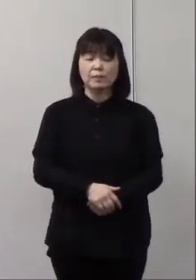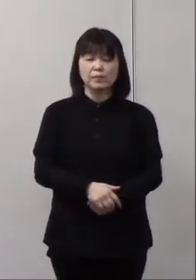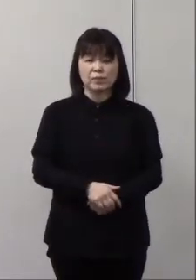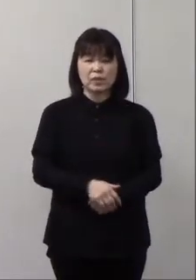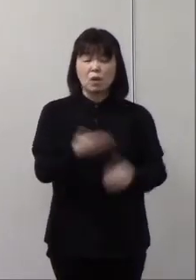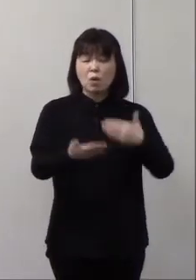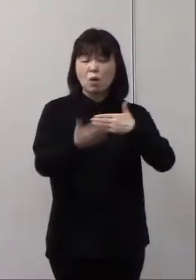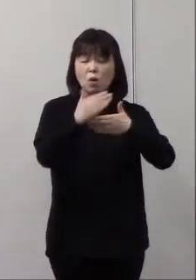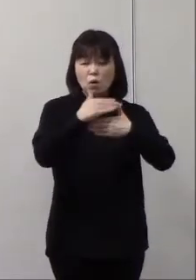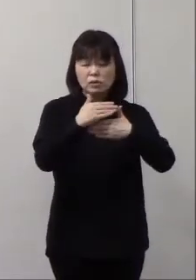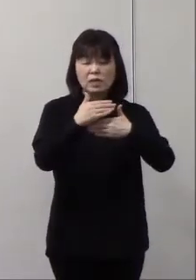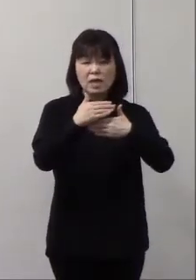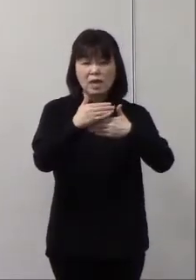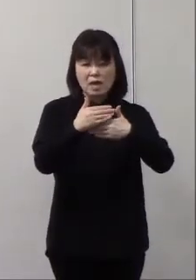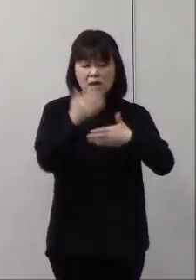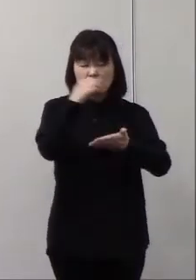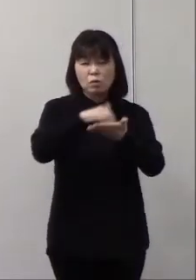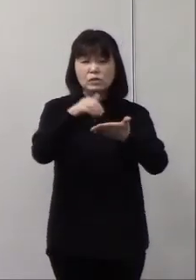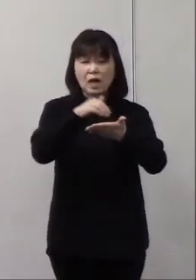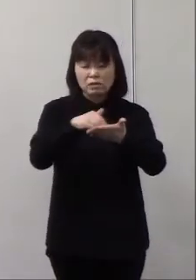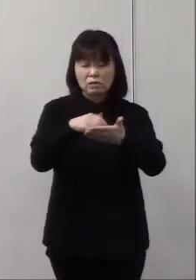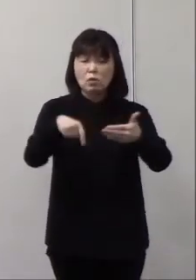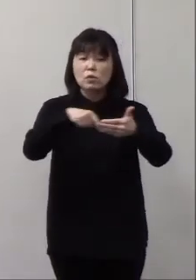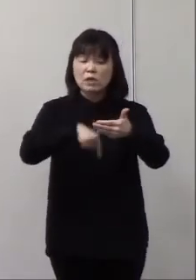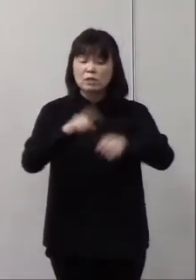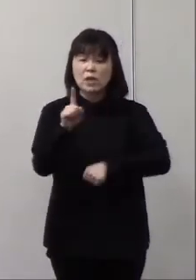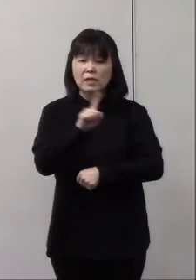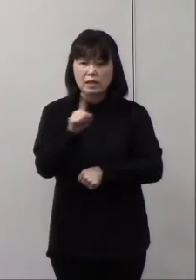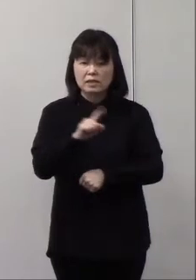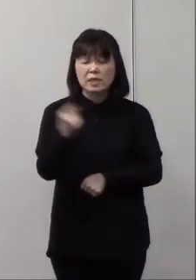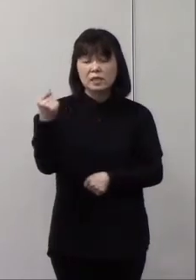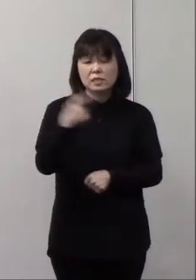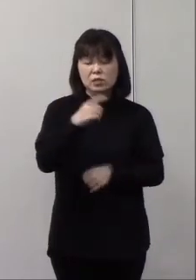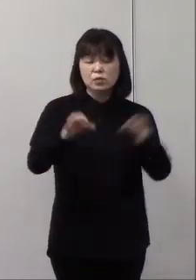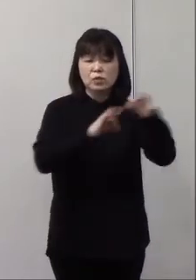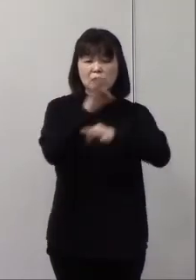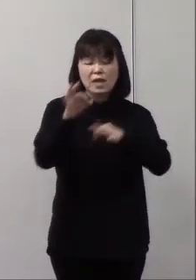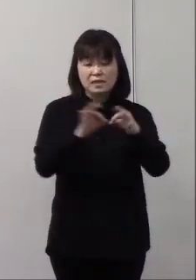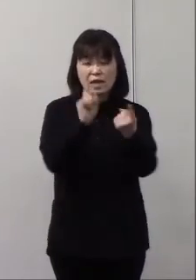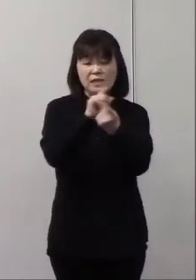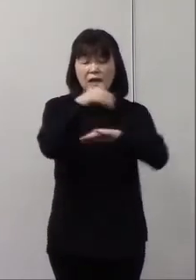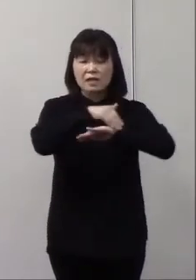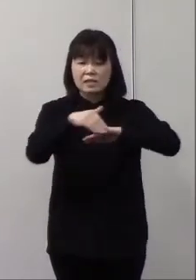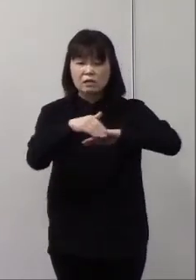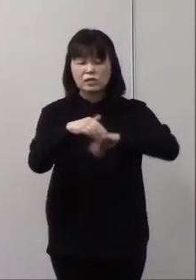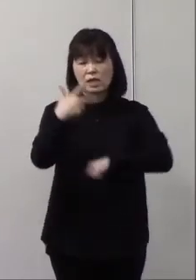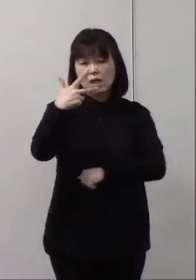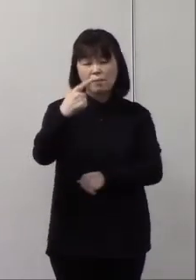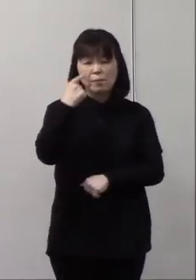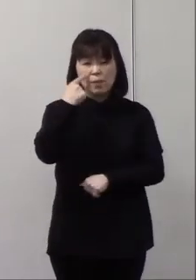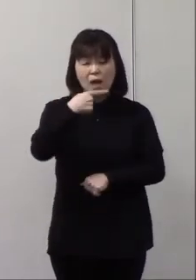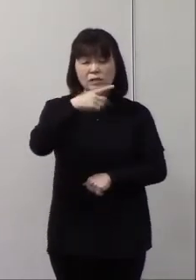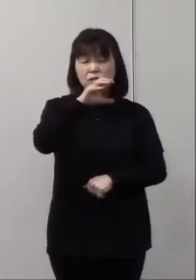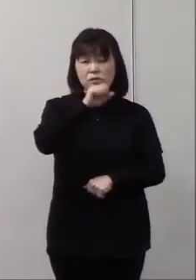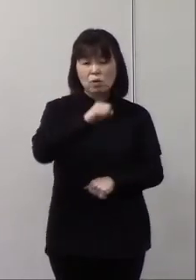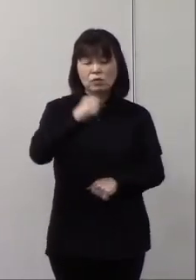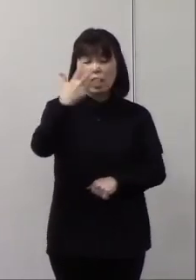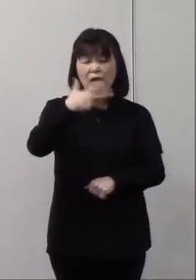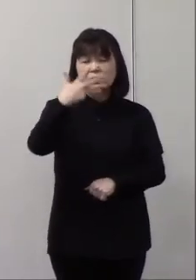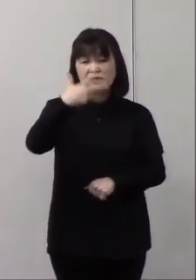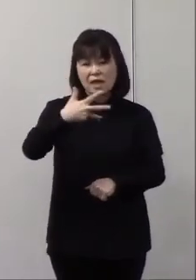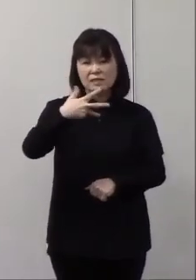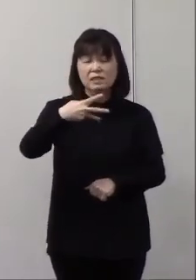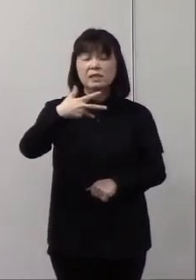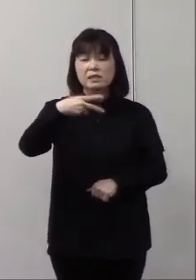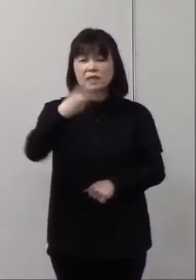予算の内訳としております。緊急経済対策第7弾が1億8200万円、